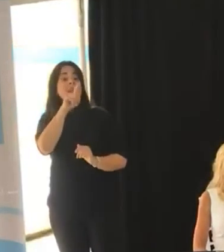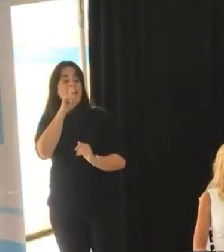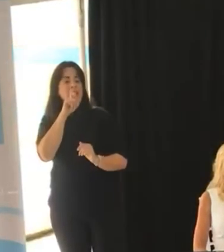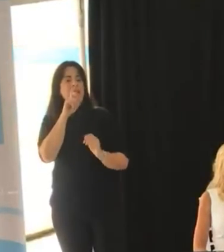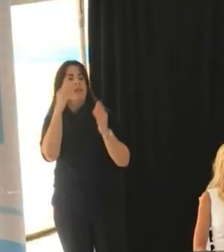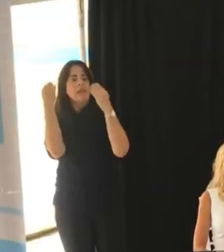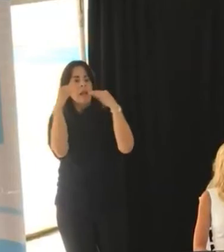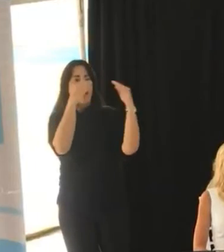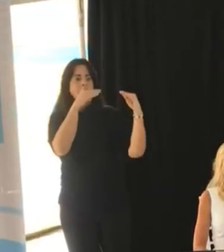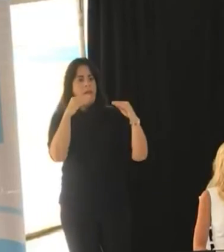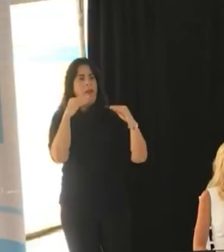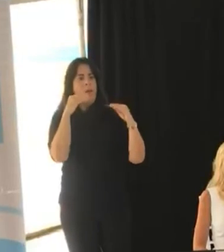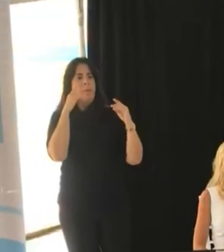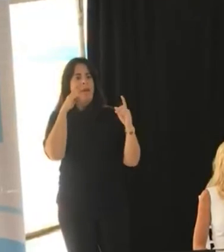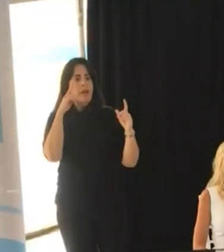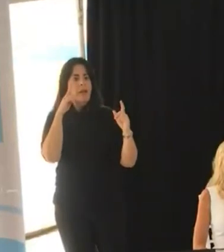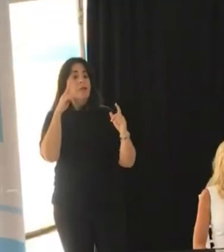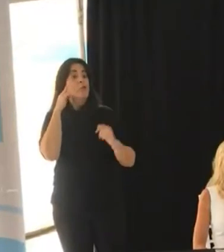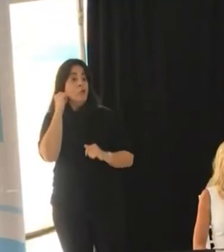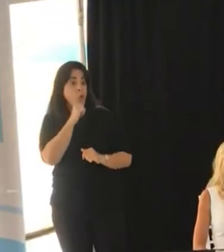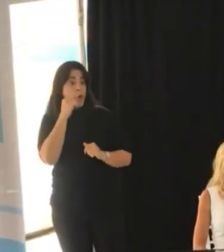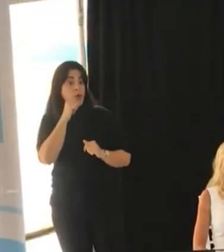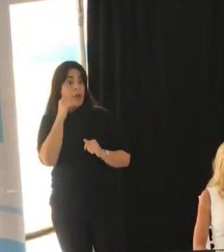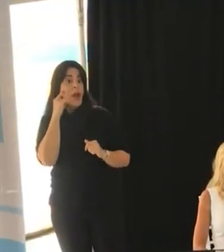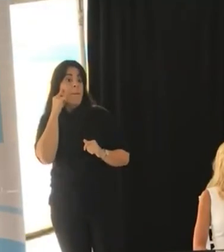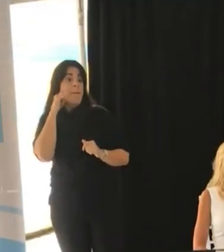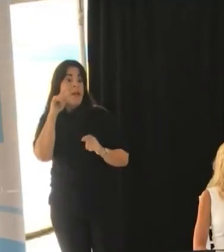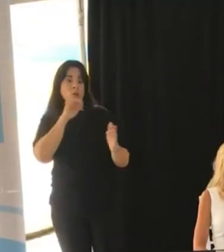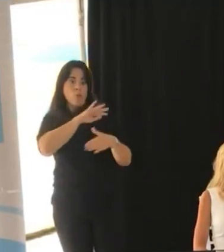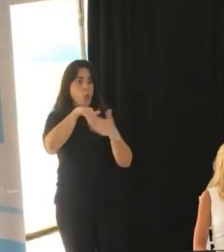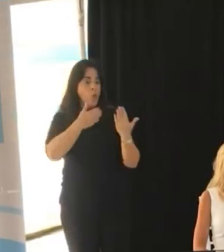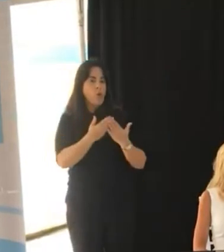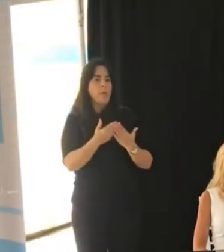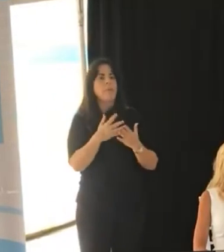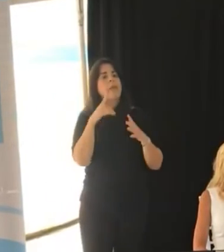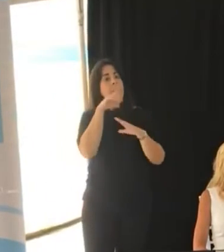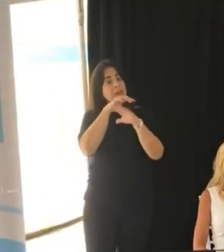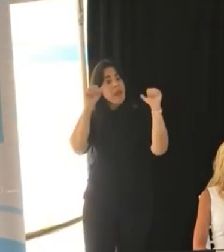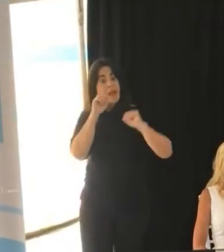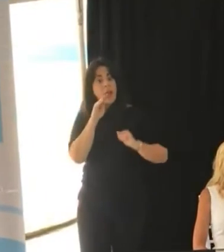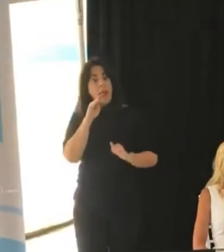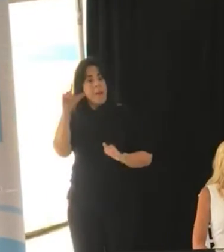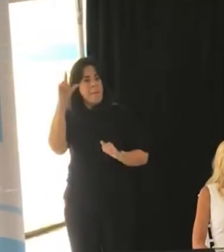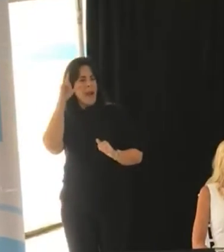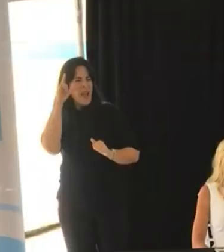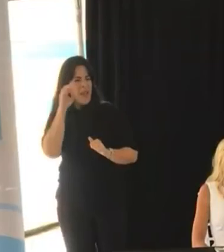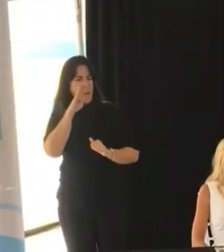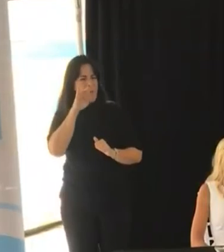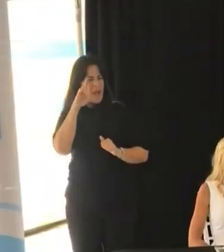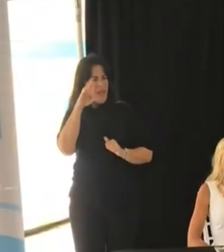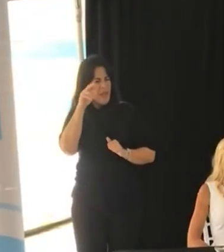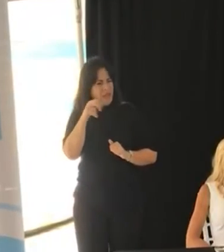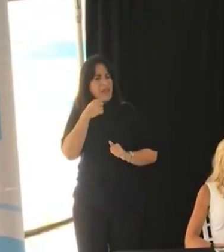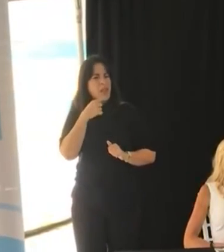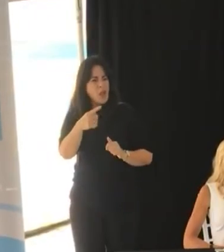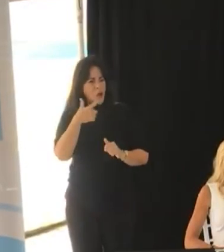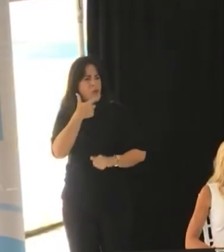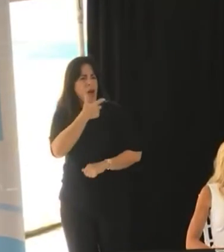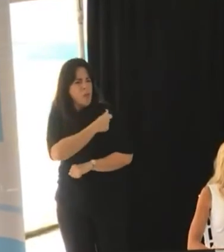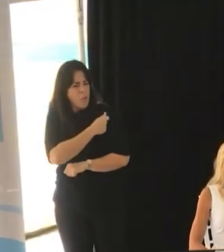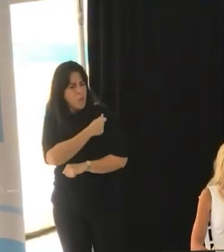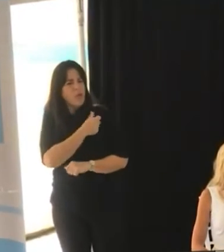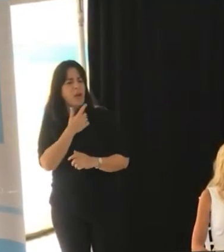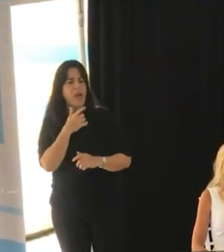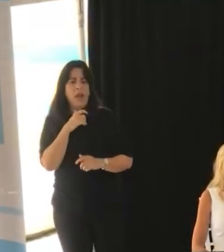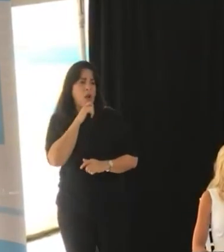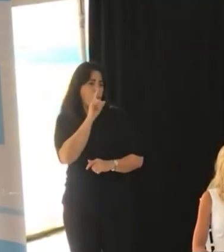vacunas todos los días. Y vamos a seguir añadiendo, van a seguir llegando. El presidente Biden ha dicho que va a poner más vacunas. Esto no es un problema de Puerto